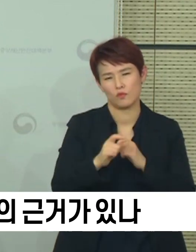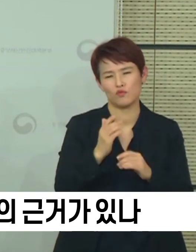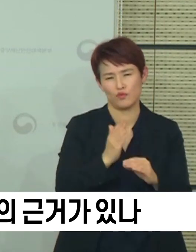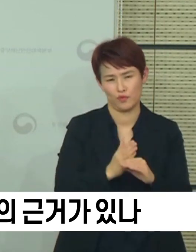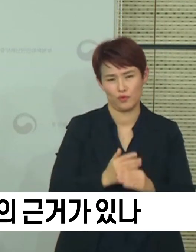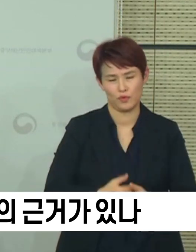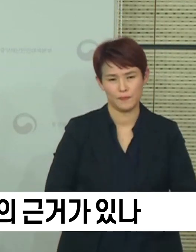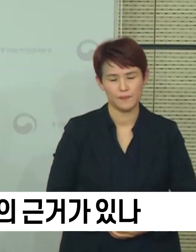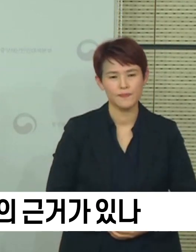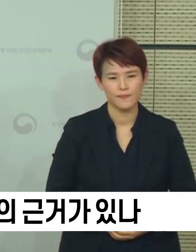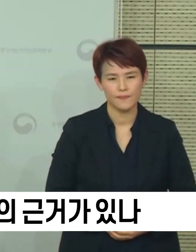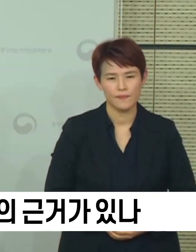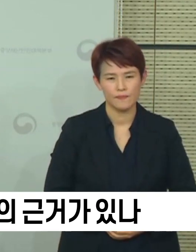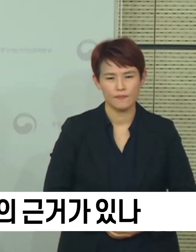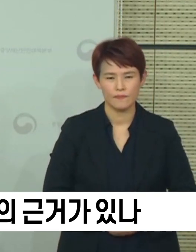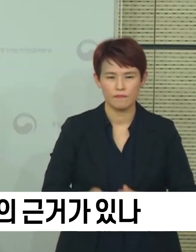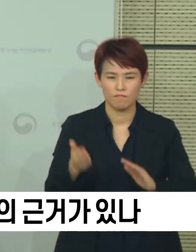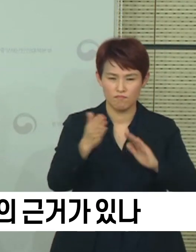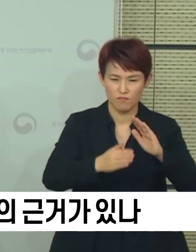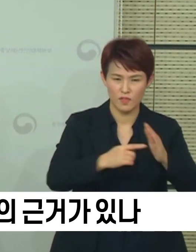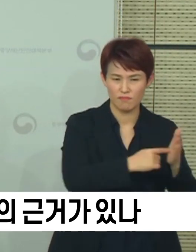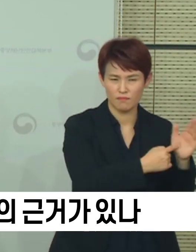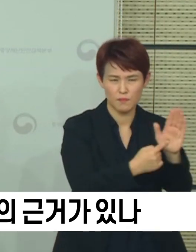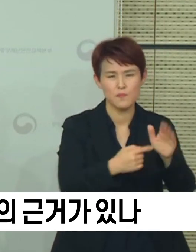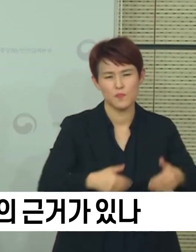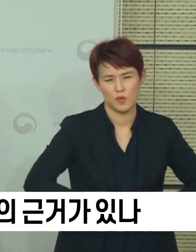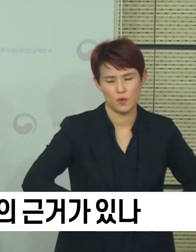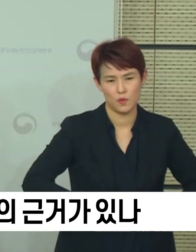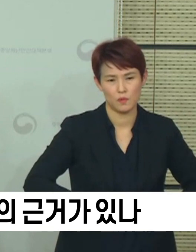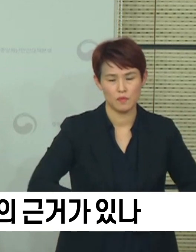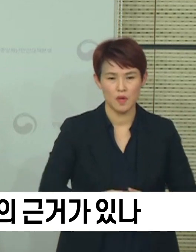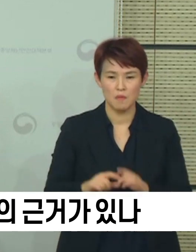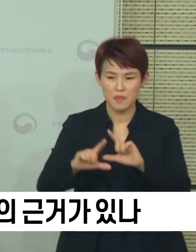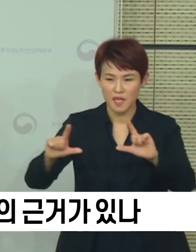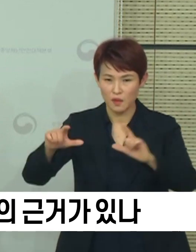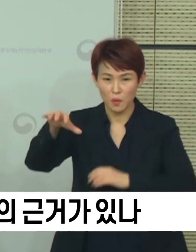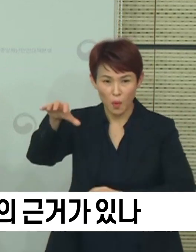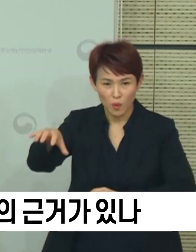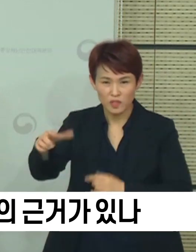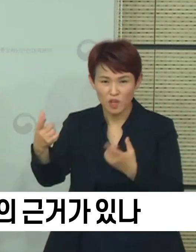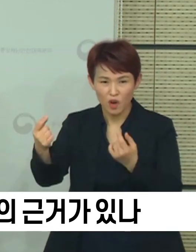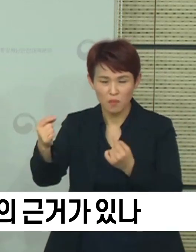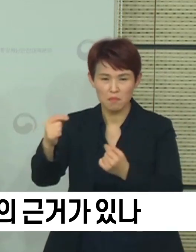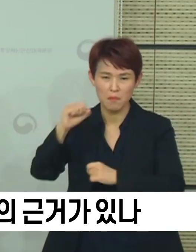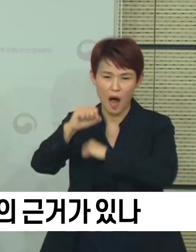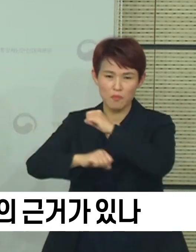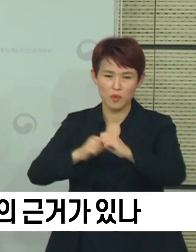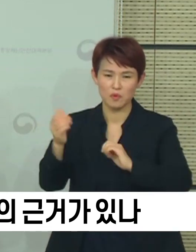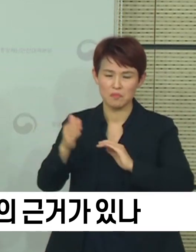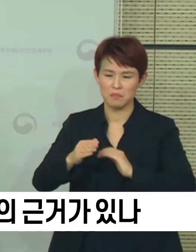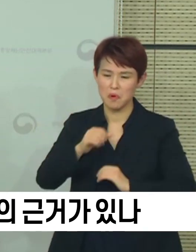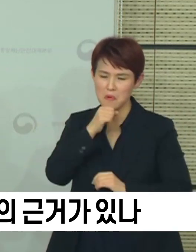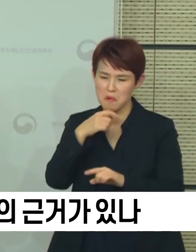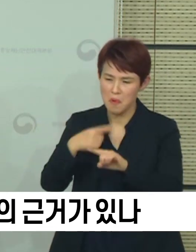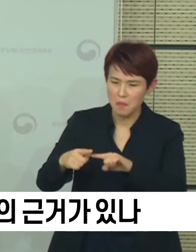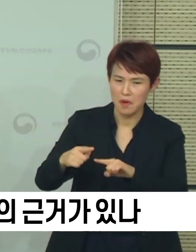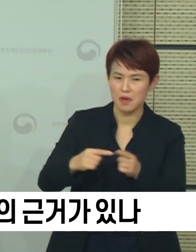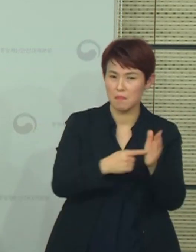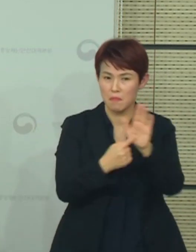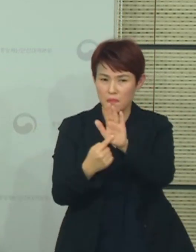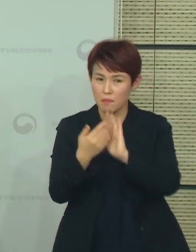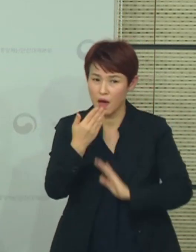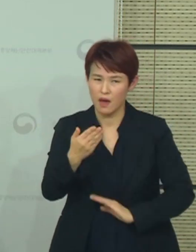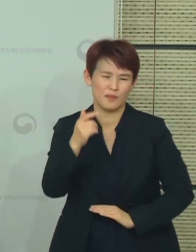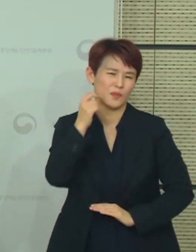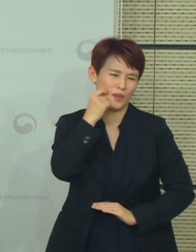예상하면서 저희가 공개를 해야 되기 때문에 저희는 그런 민간 기구와 같은 자유로움을 허락받지 못한다는 제한이 있다라는 점을